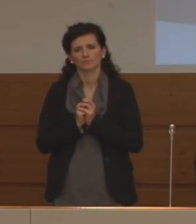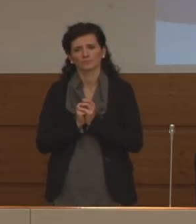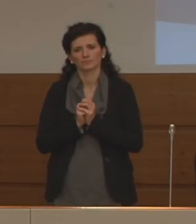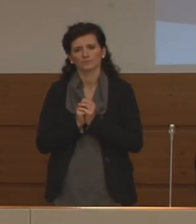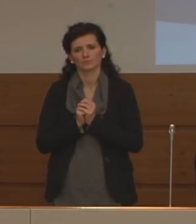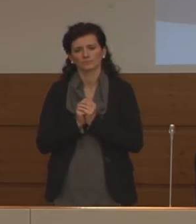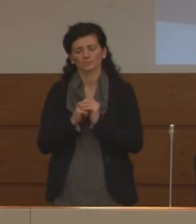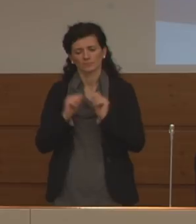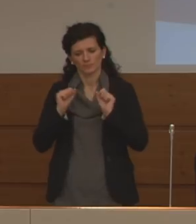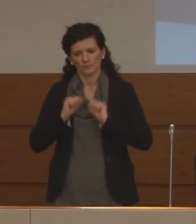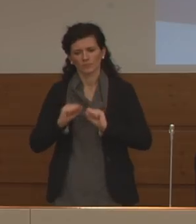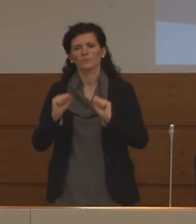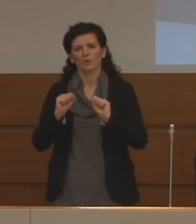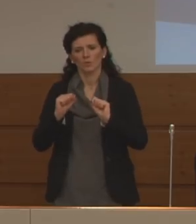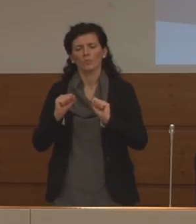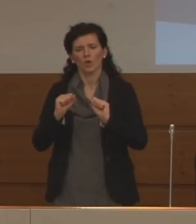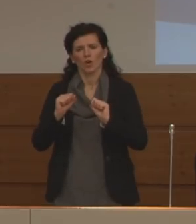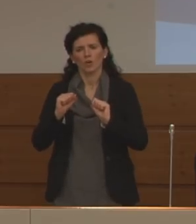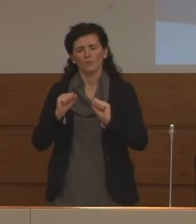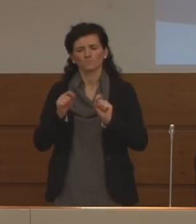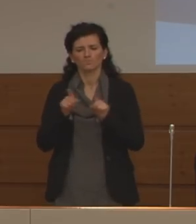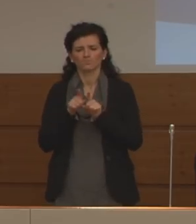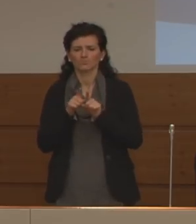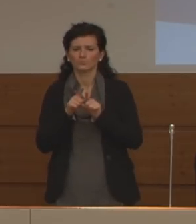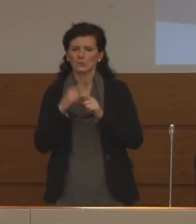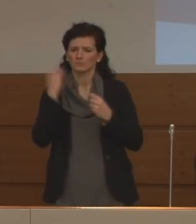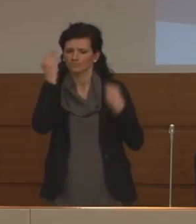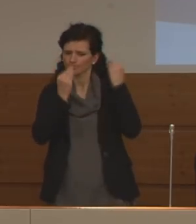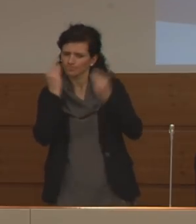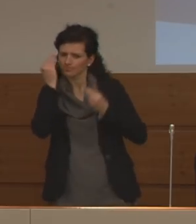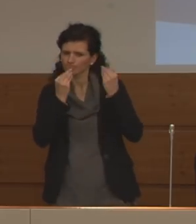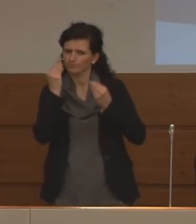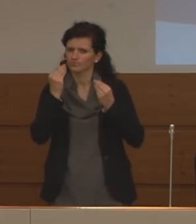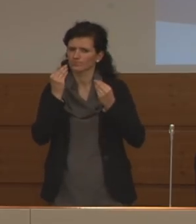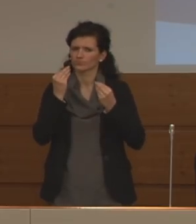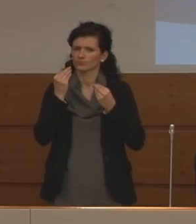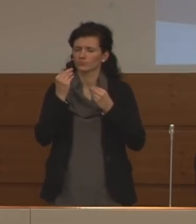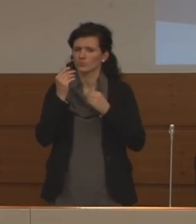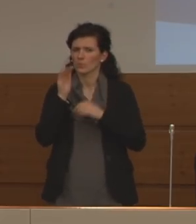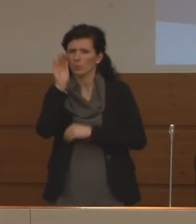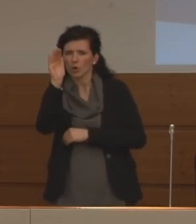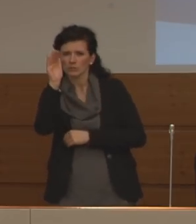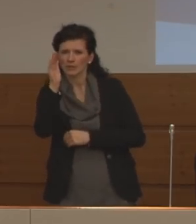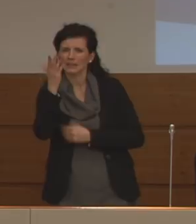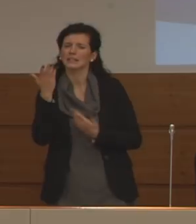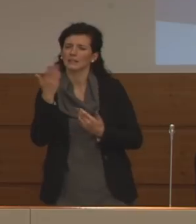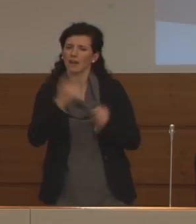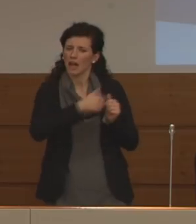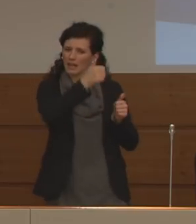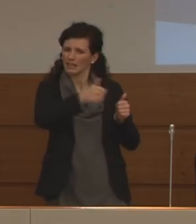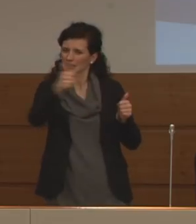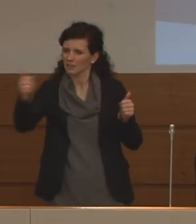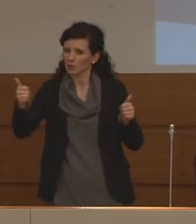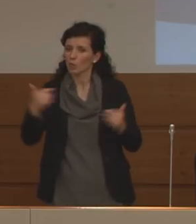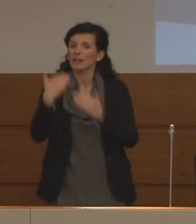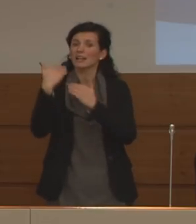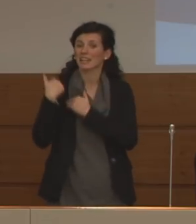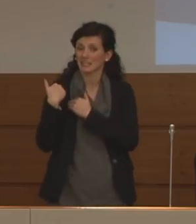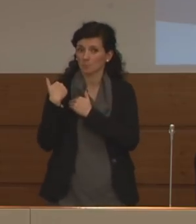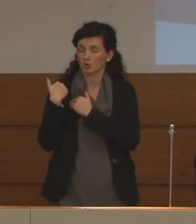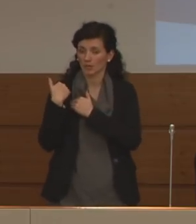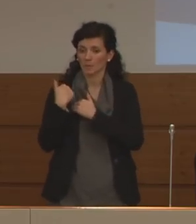stessa prospettiva di responsabilità individuale che a questo punto diventa anche responsabilità